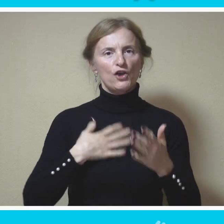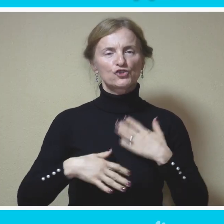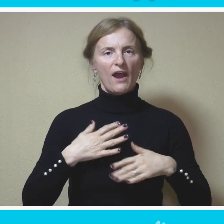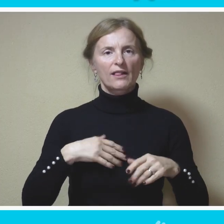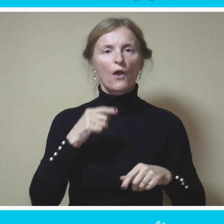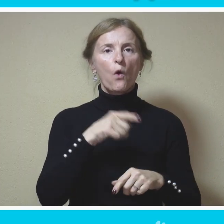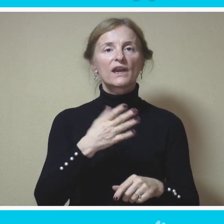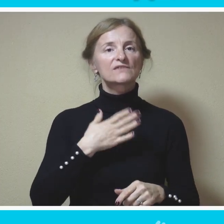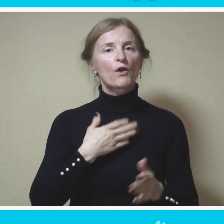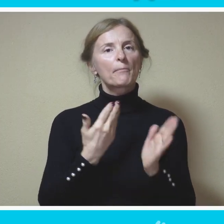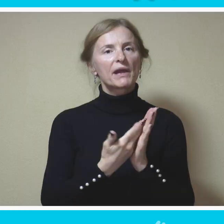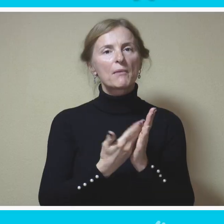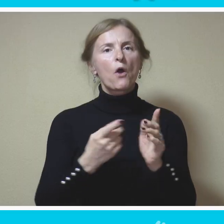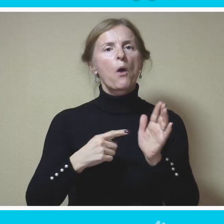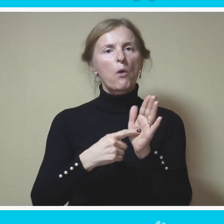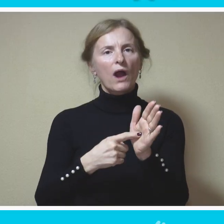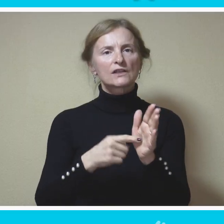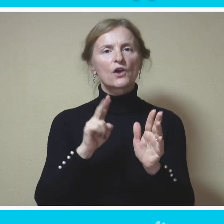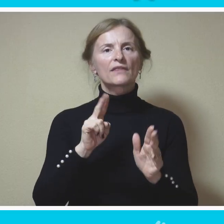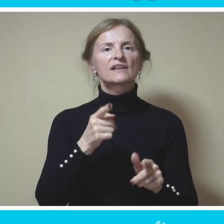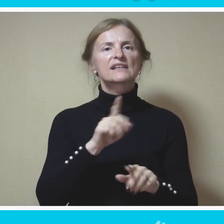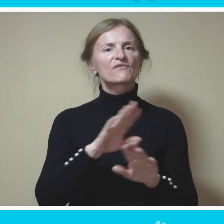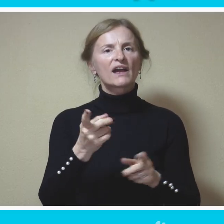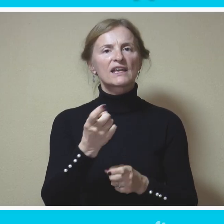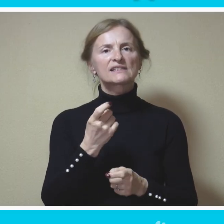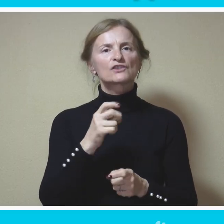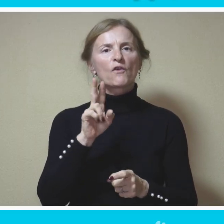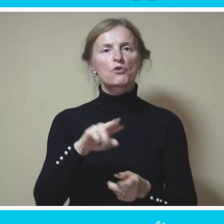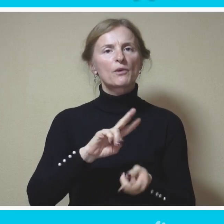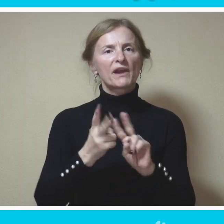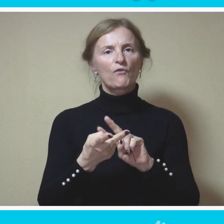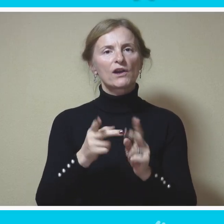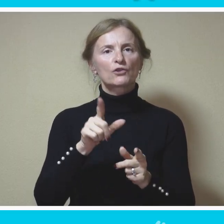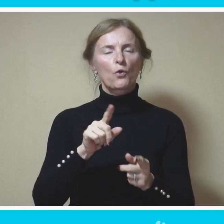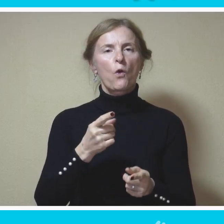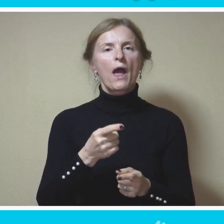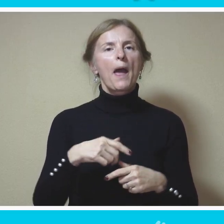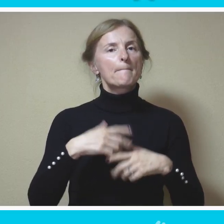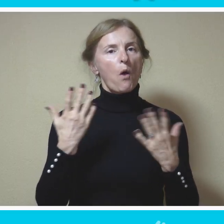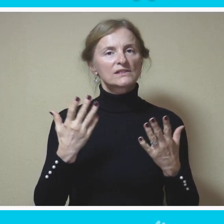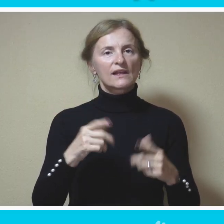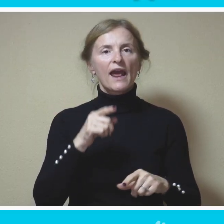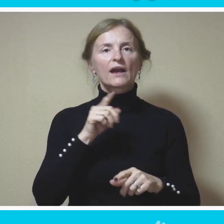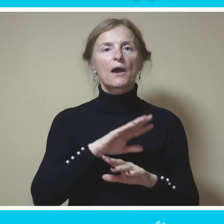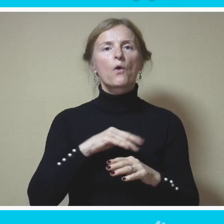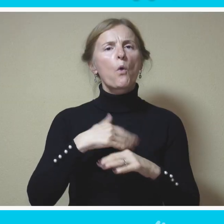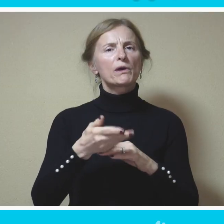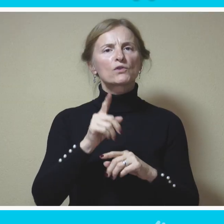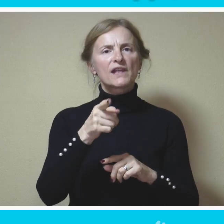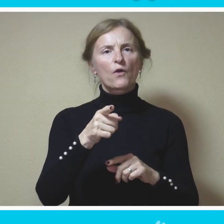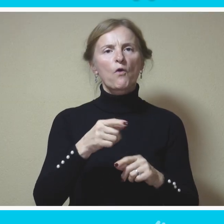svoje želje. On svojim primjerom pokazuje da se svaki izazov može pretvoriti u podstrek, jer